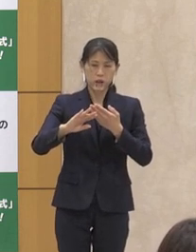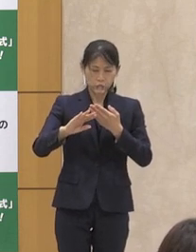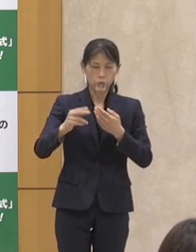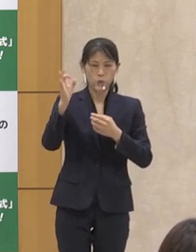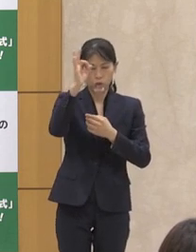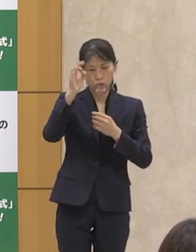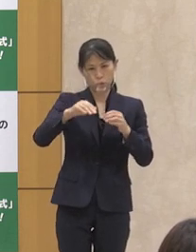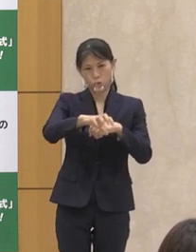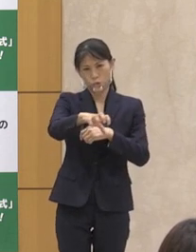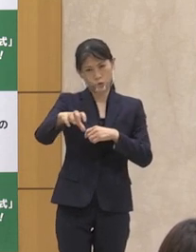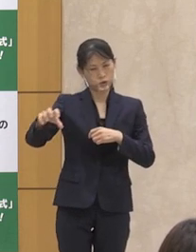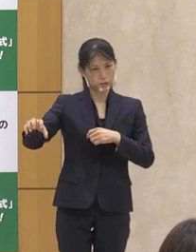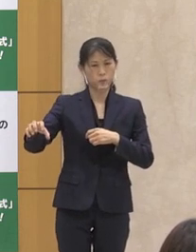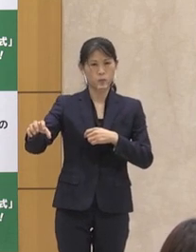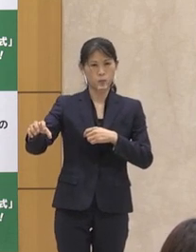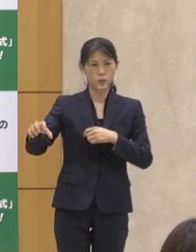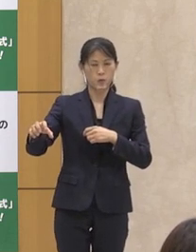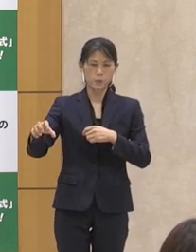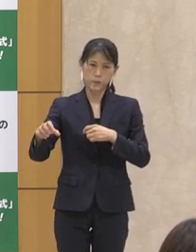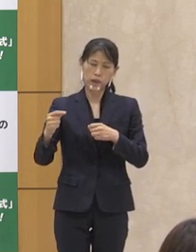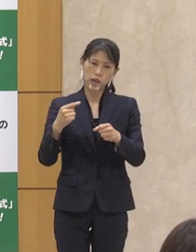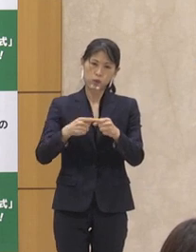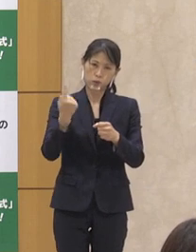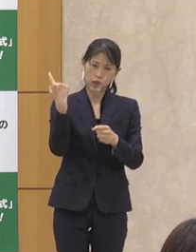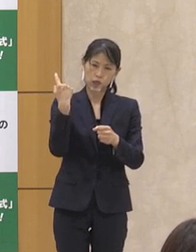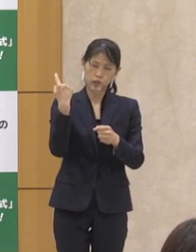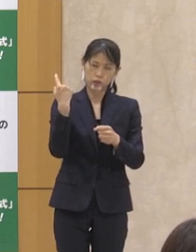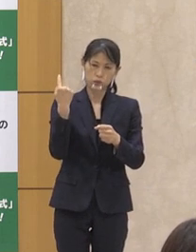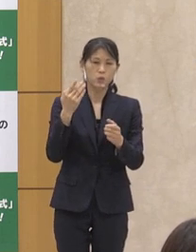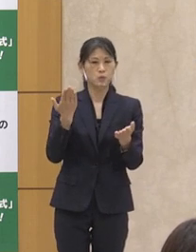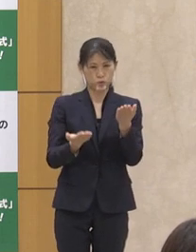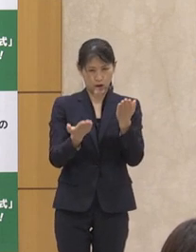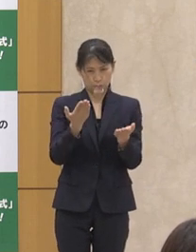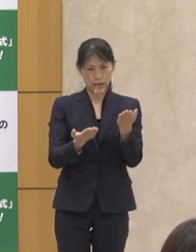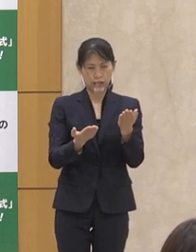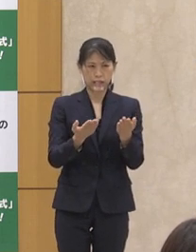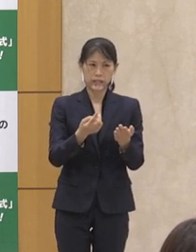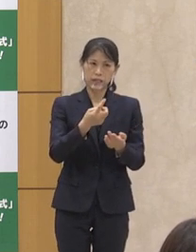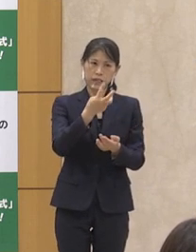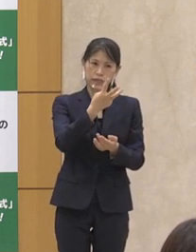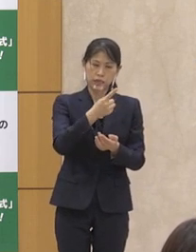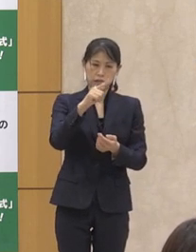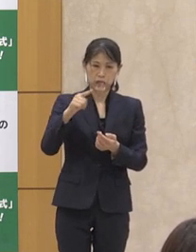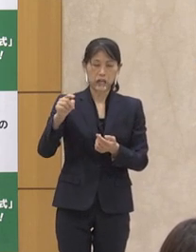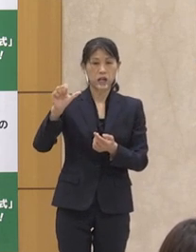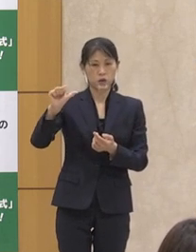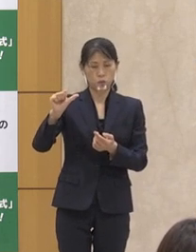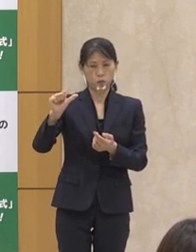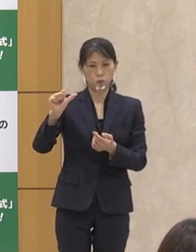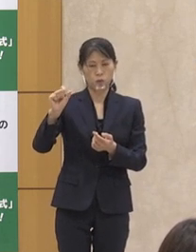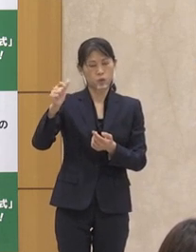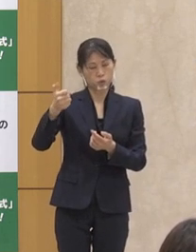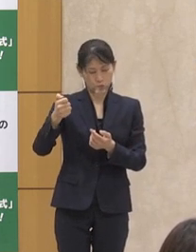ましても、おおむね対前年比3割から5割程度の来場者